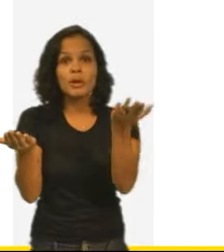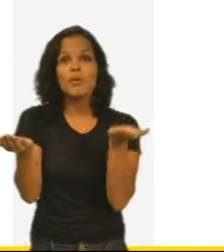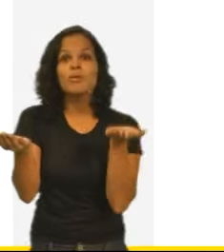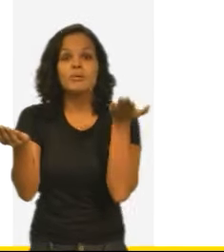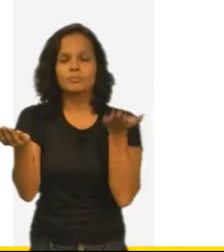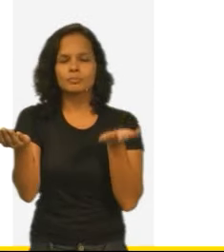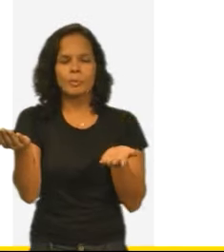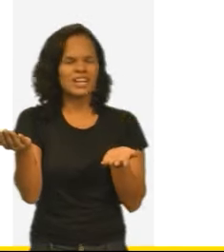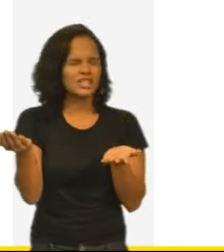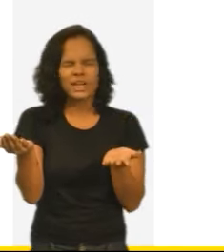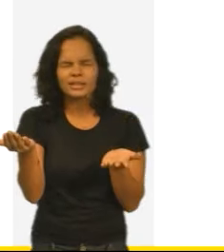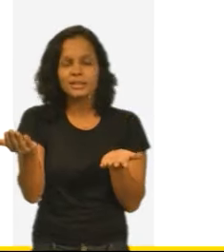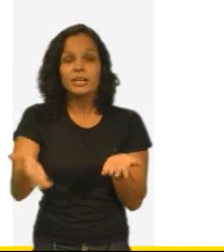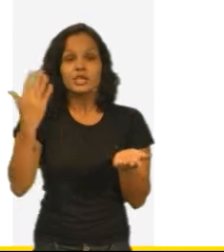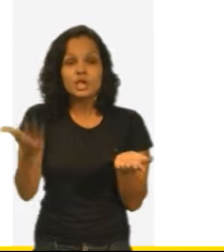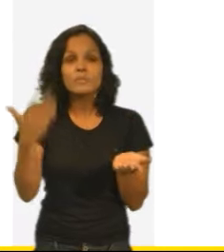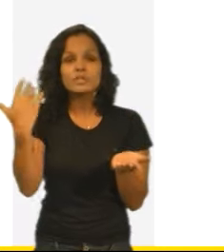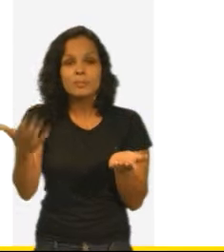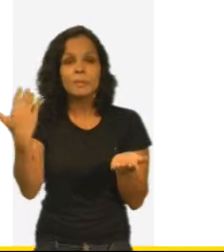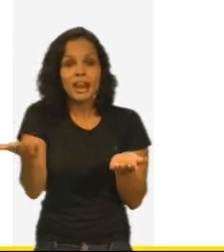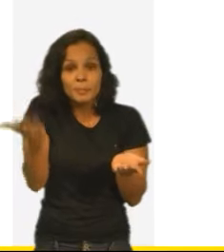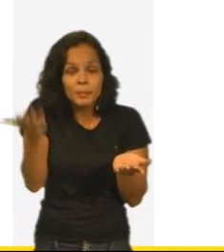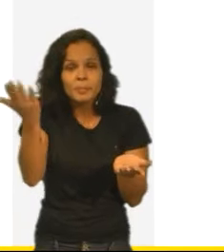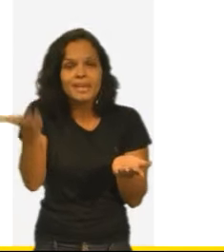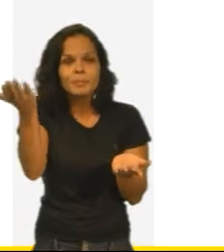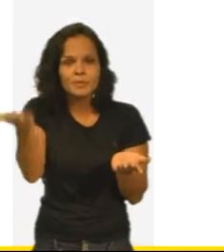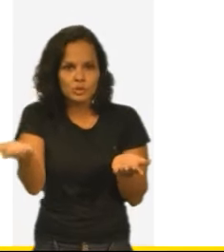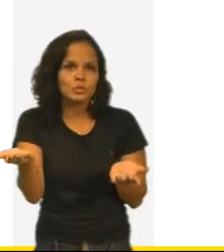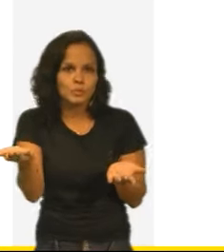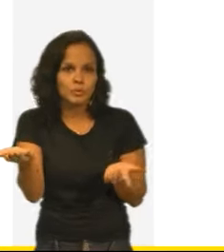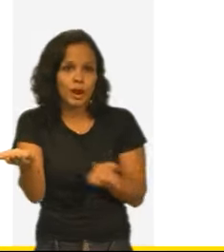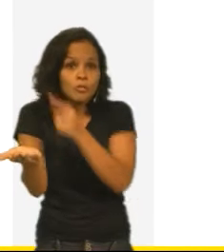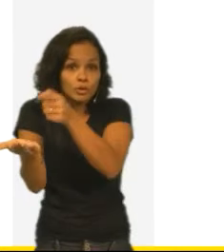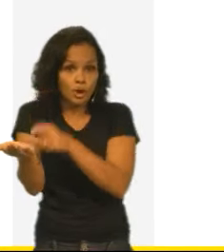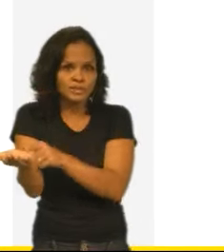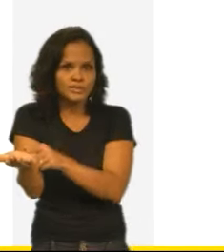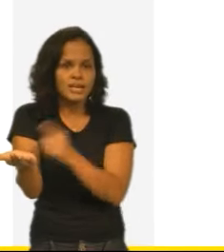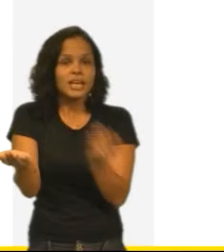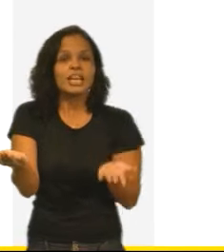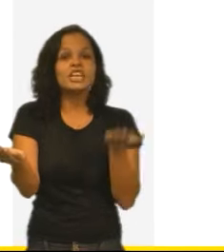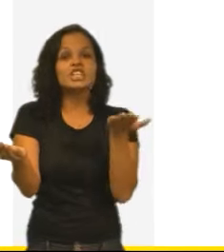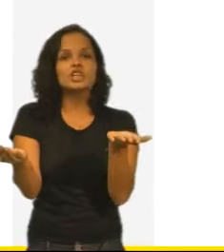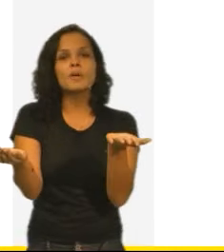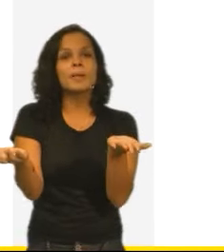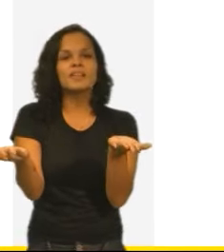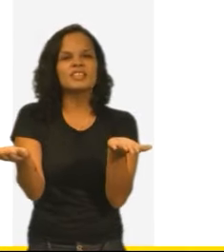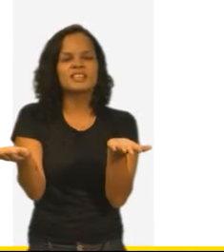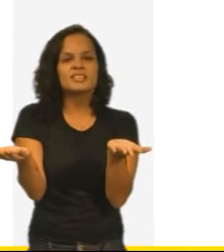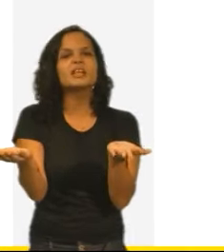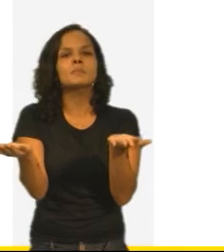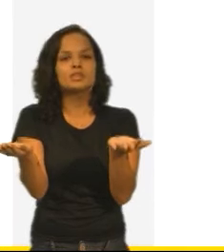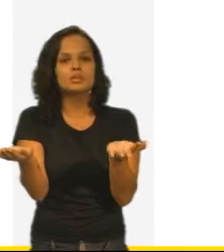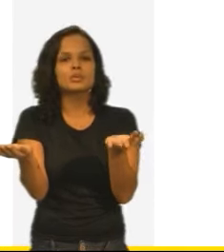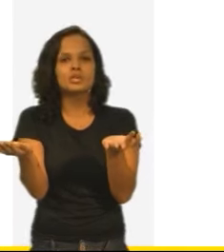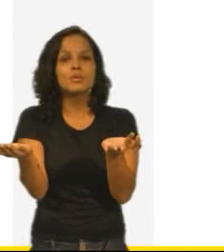plural, bobajada. Somos é uma palavra primeira pessoa do plural, nós. E gente é uma palavra terceira pessoa do